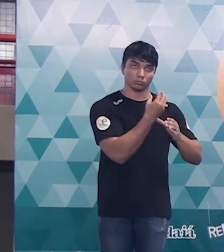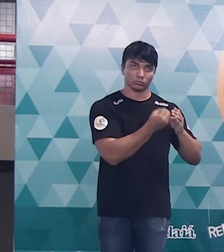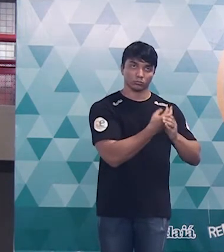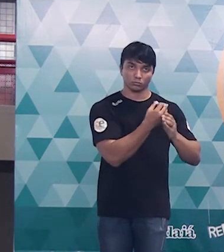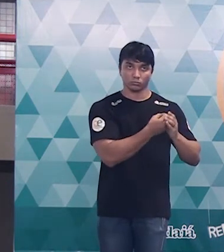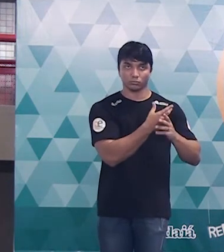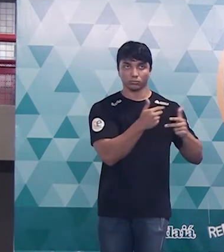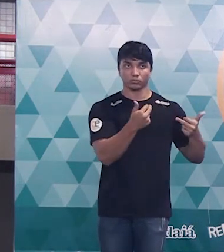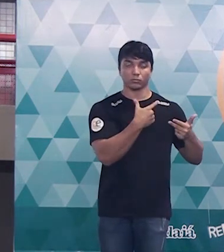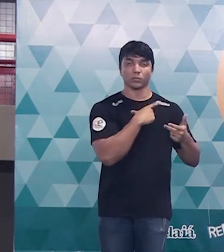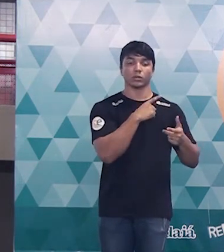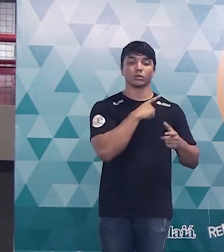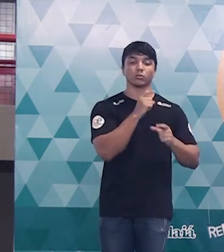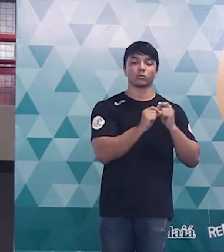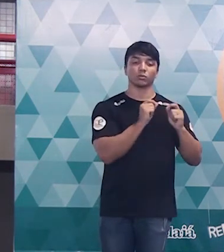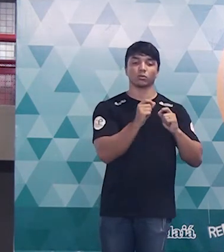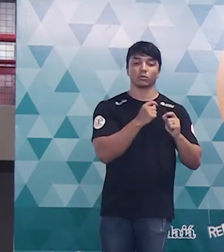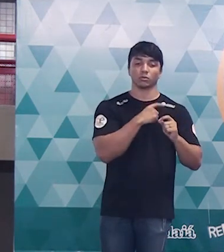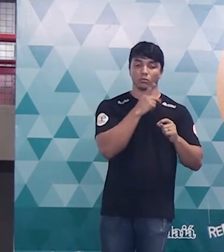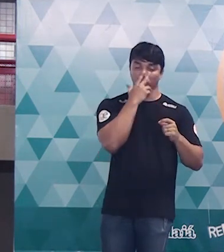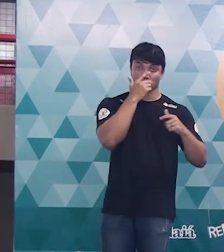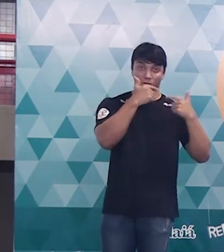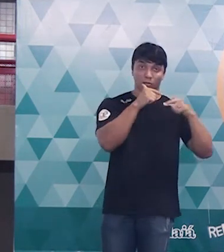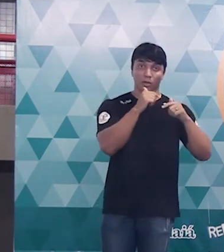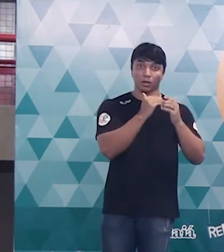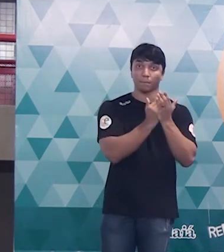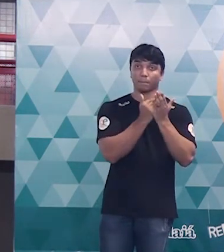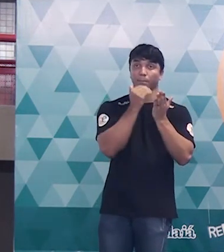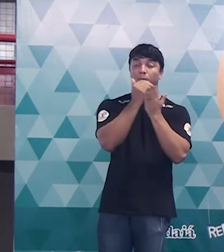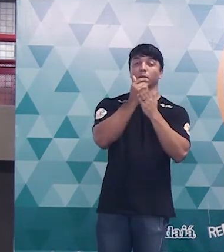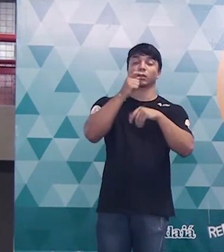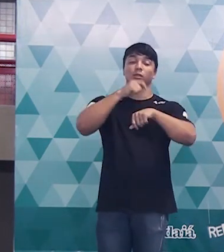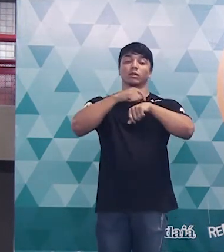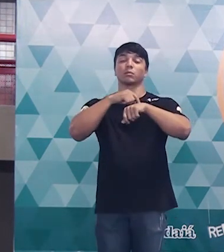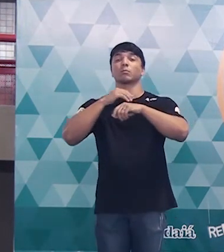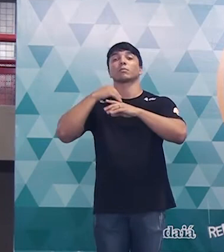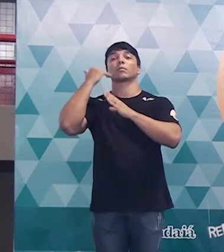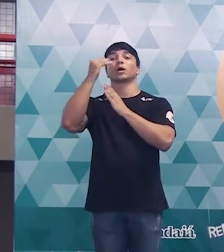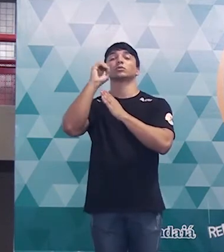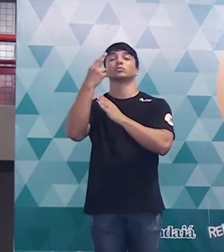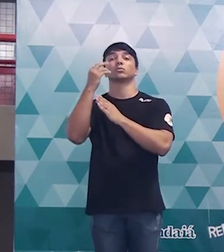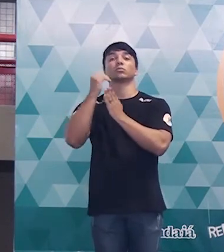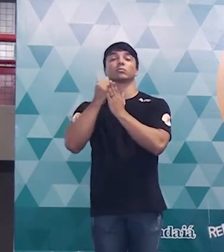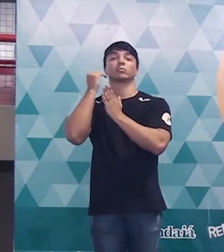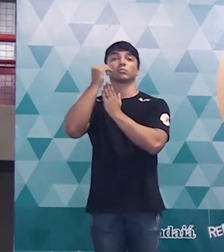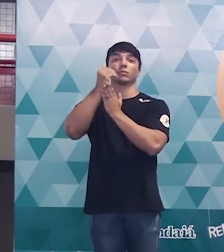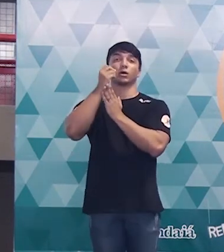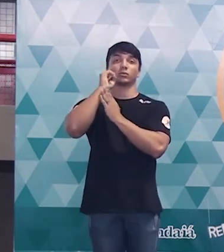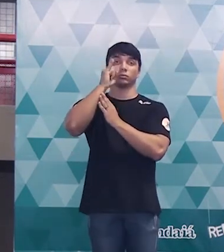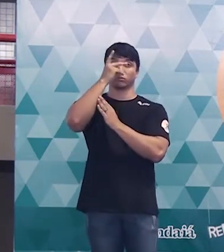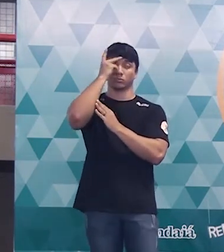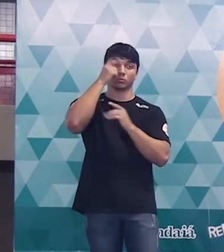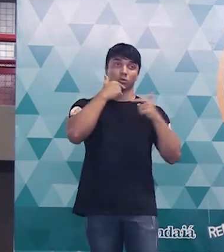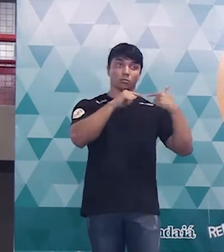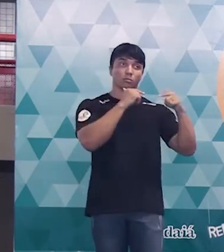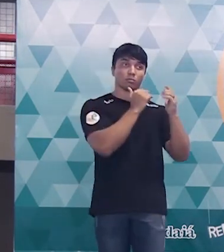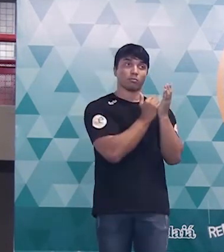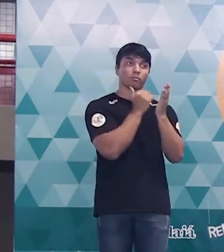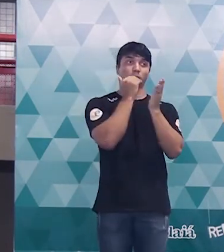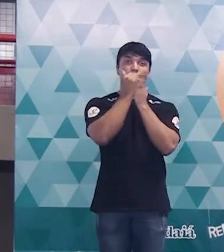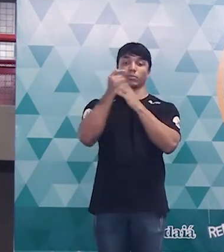produção, eu vou ter que trabalhar menos tempo ou mais tempo? Mais gente